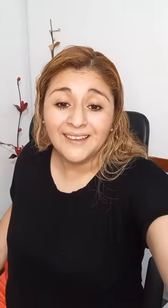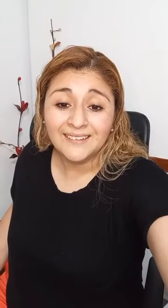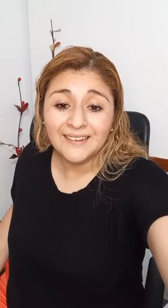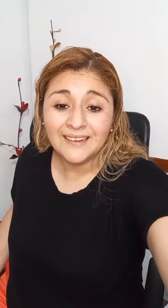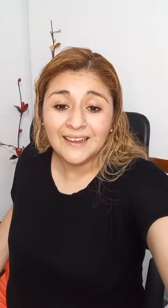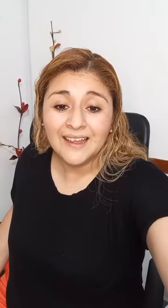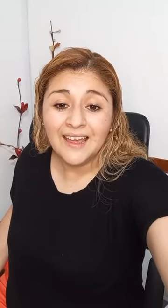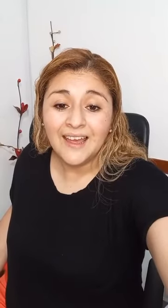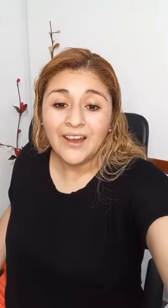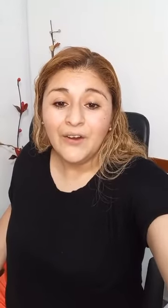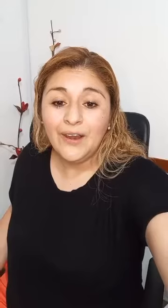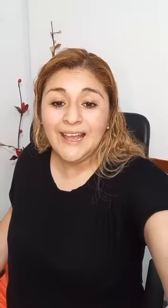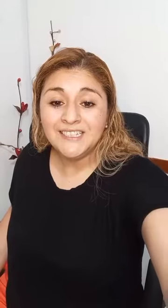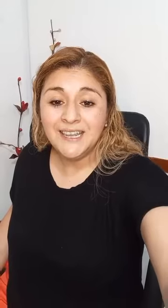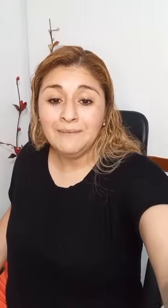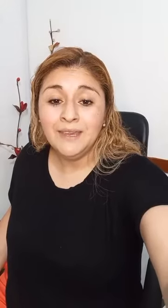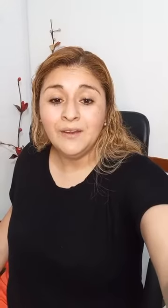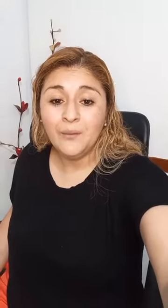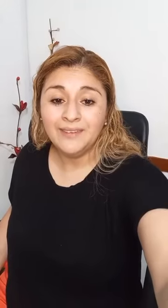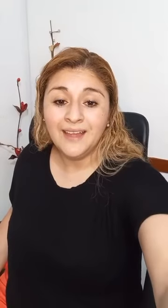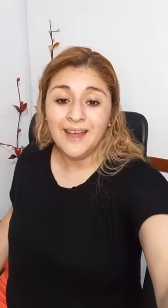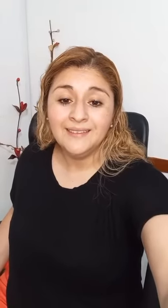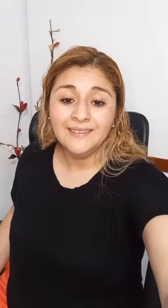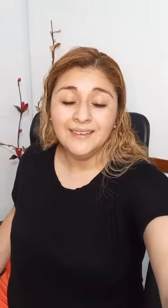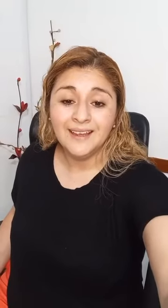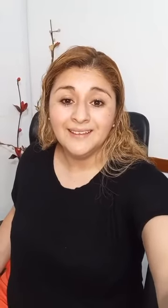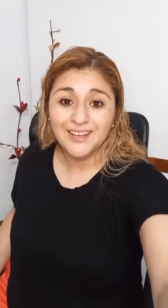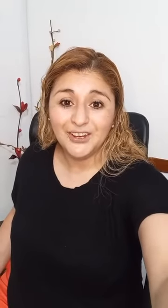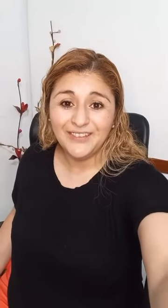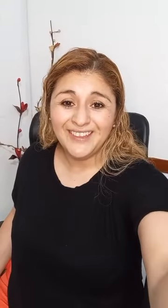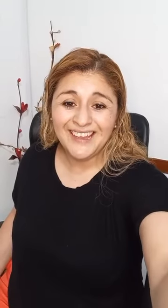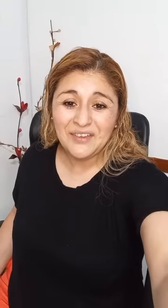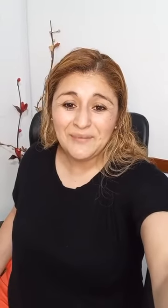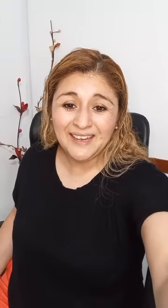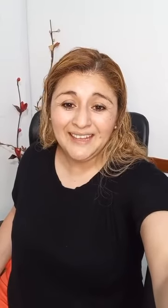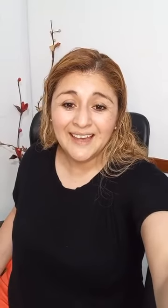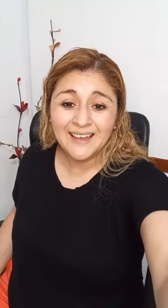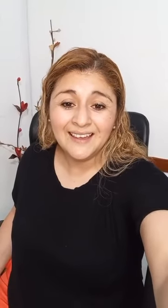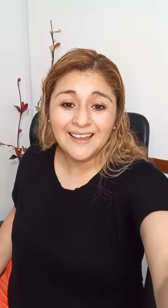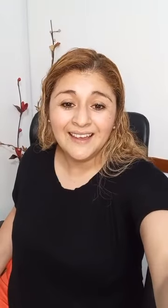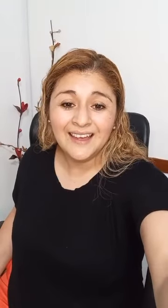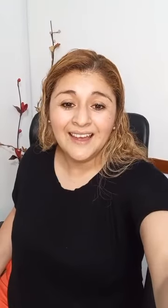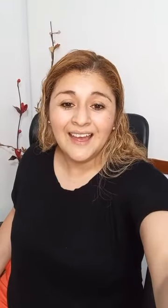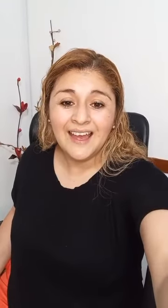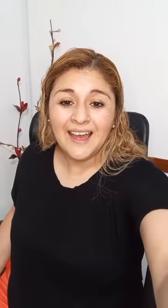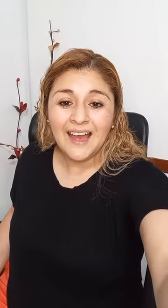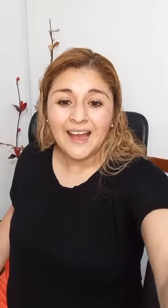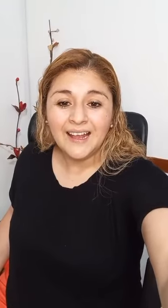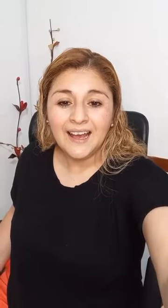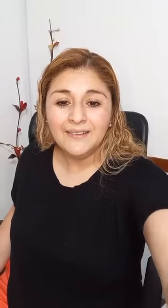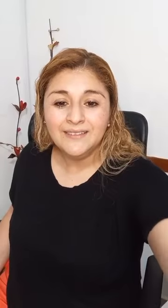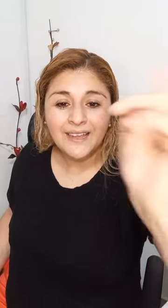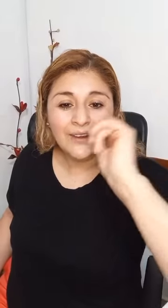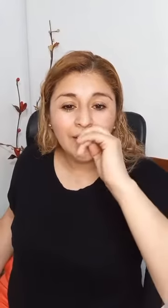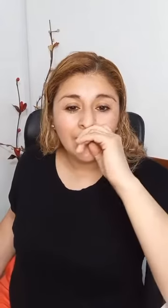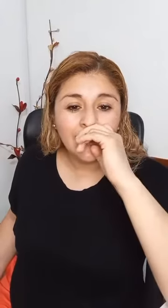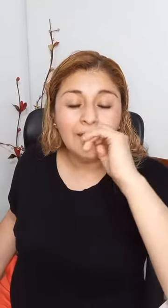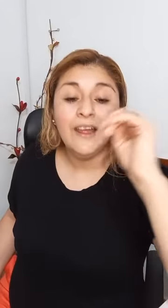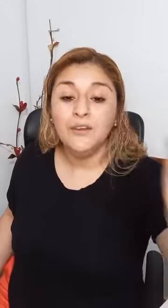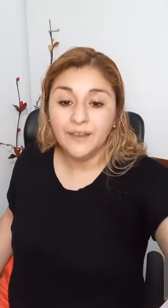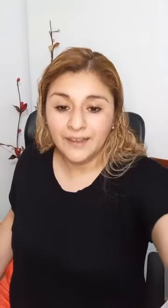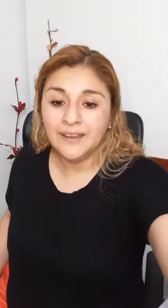Bien. Hola, Jenny, ¿cómo estás? El Señor te bendiga, bienvenida. acá dice,